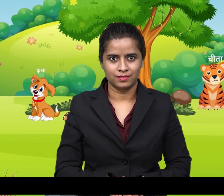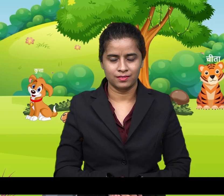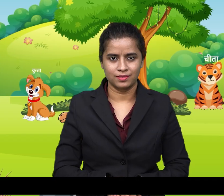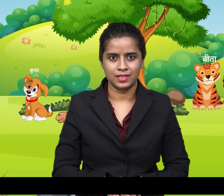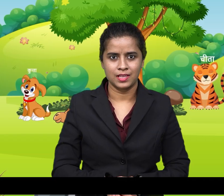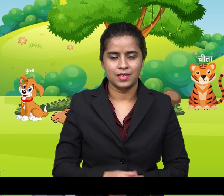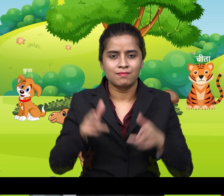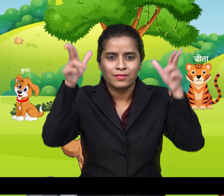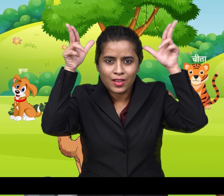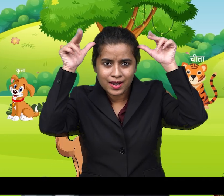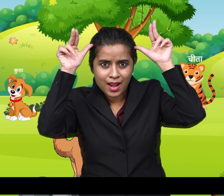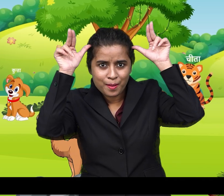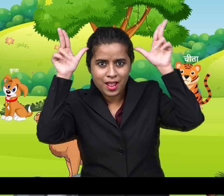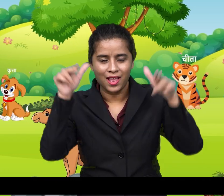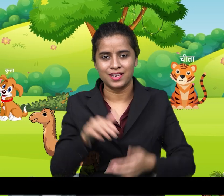खरगोश,